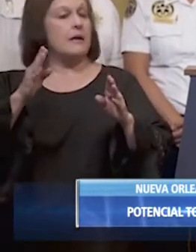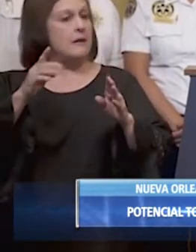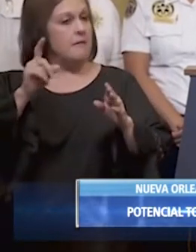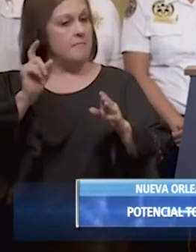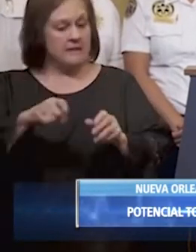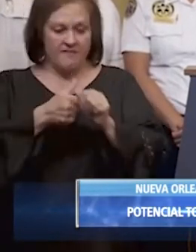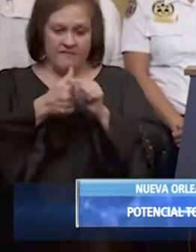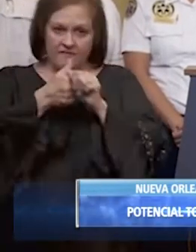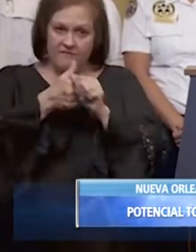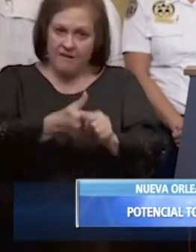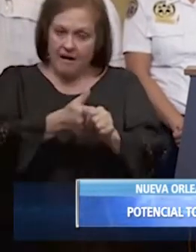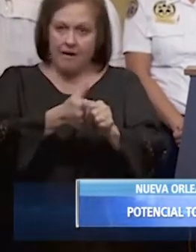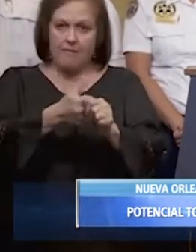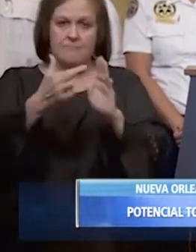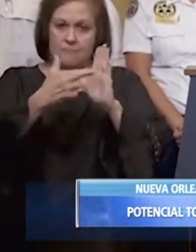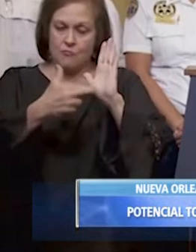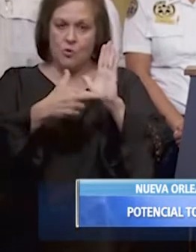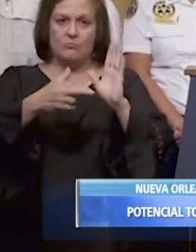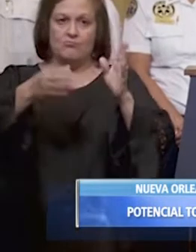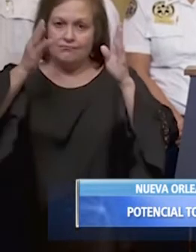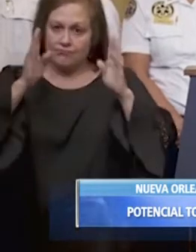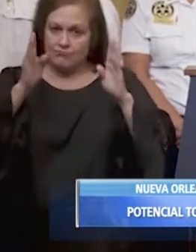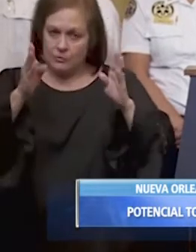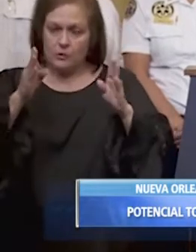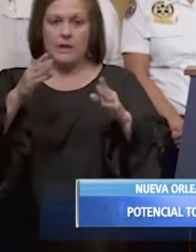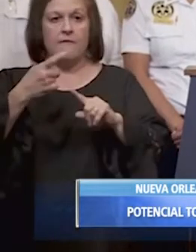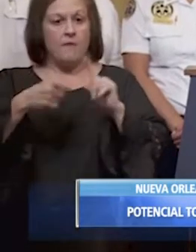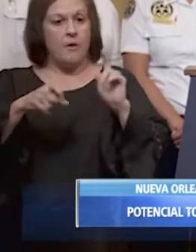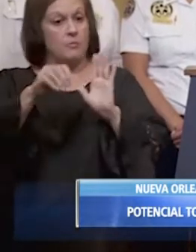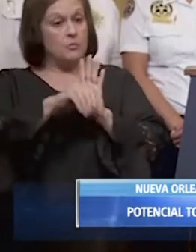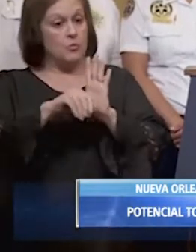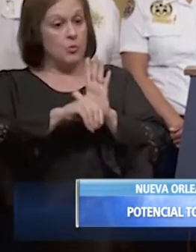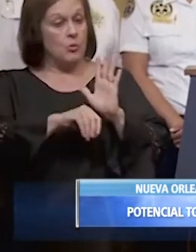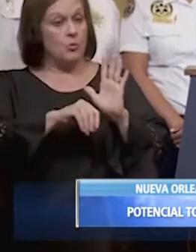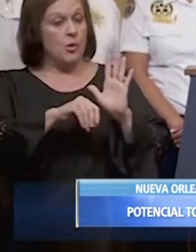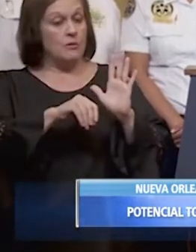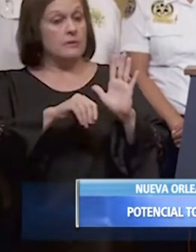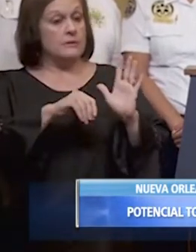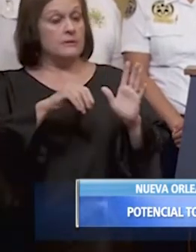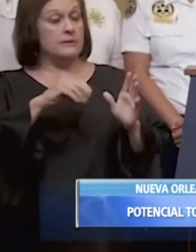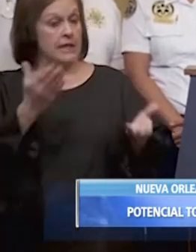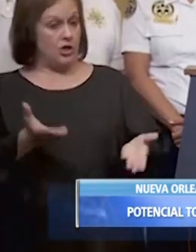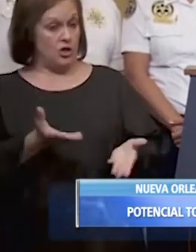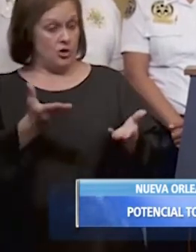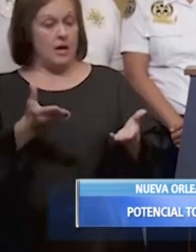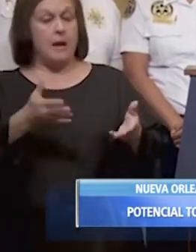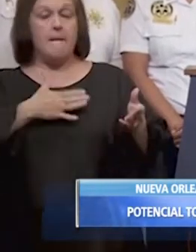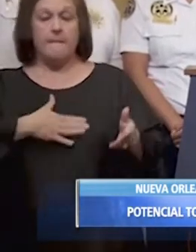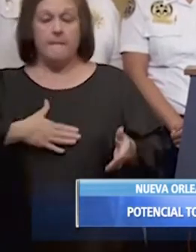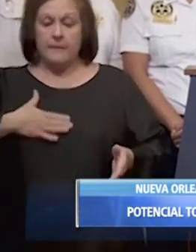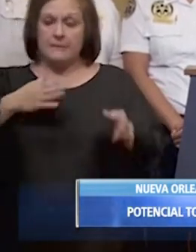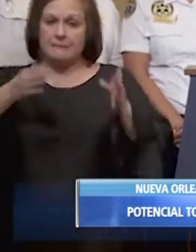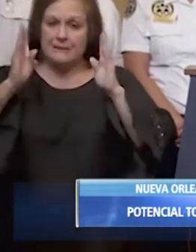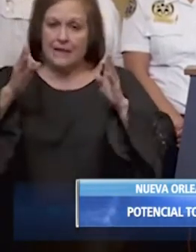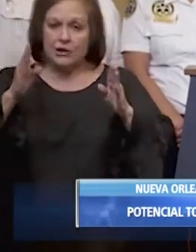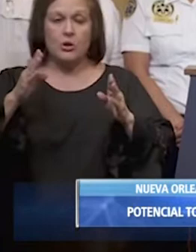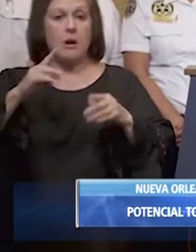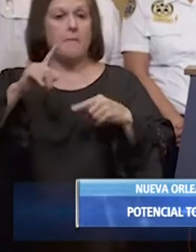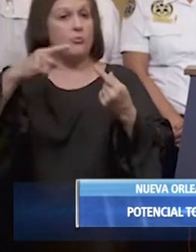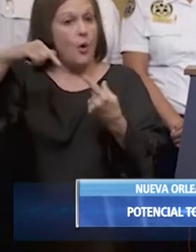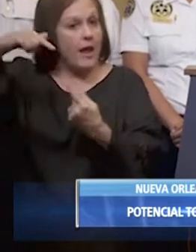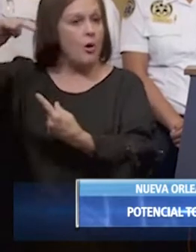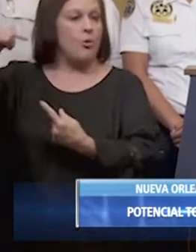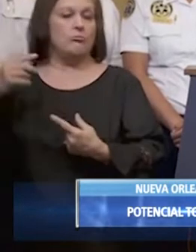lo provocó parece fortalecerse en una depresión tropical los meteorólogos advierten de una tormenta llamada barry el jueves por la noche